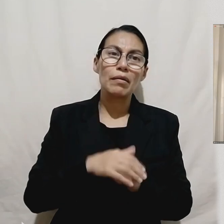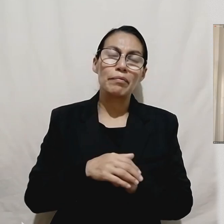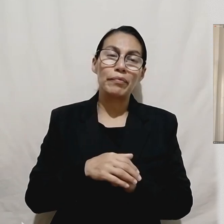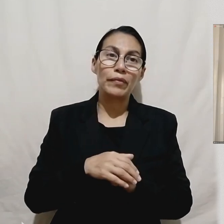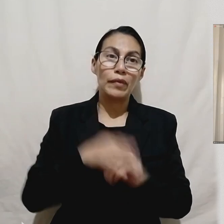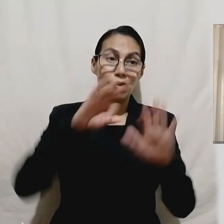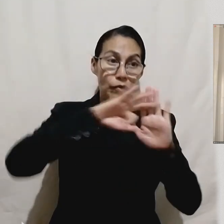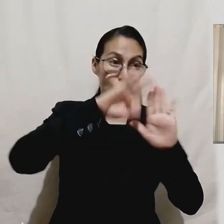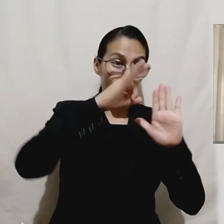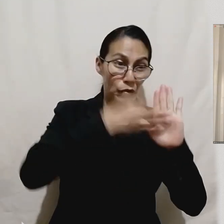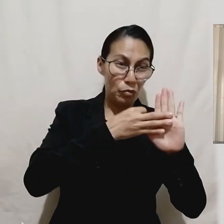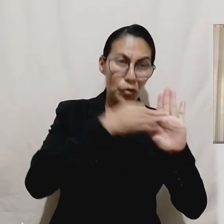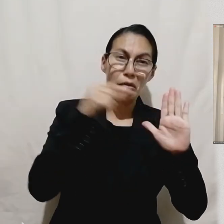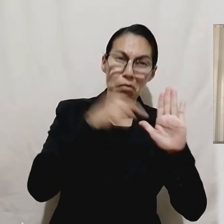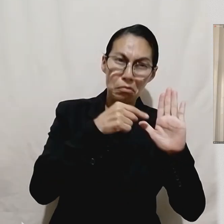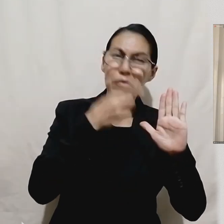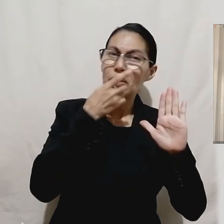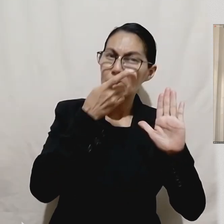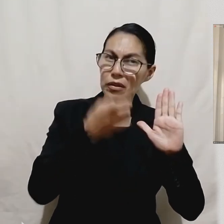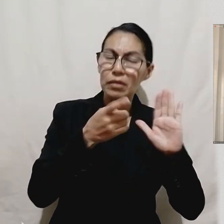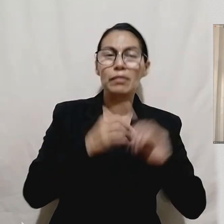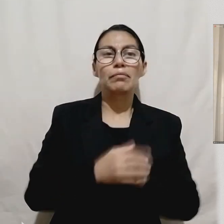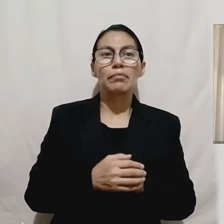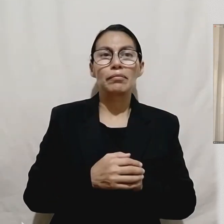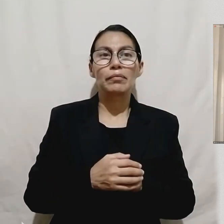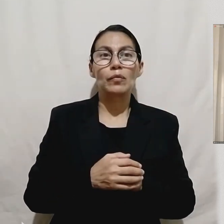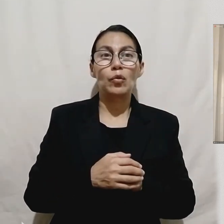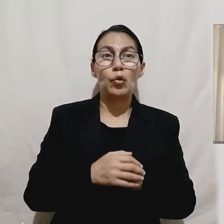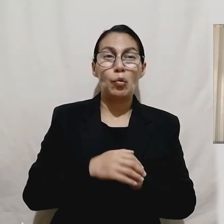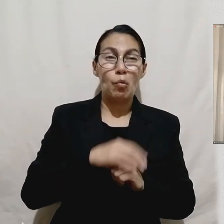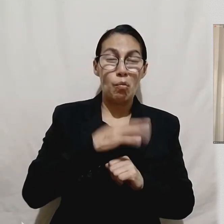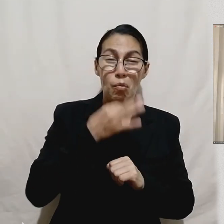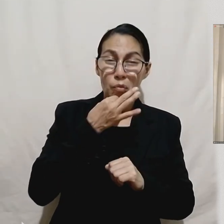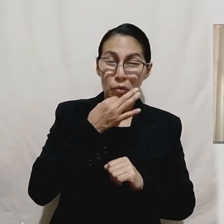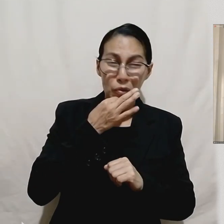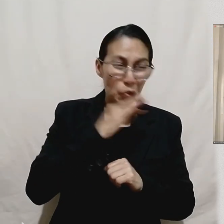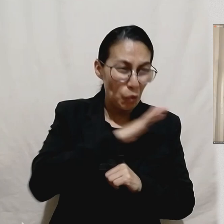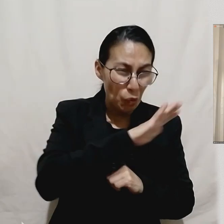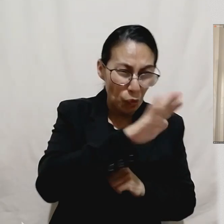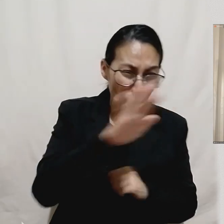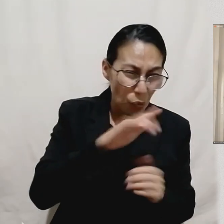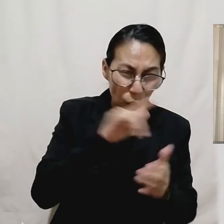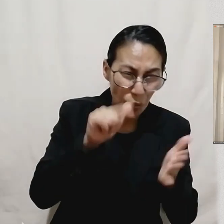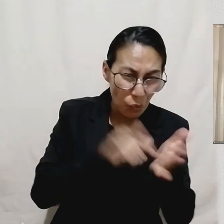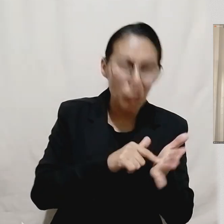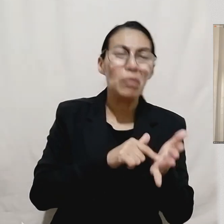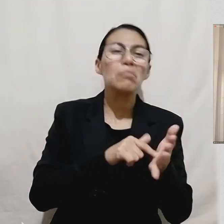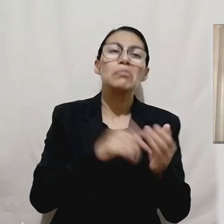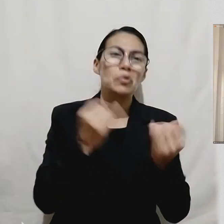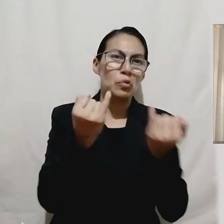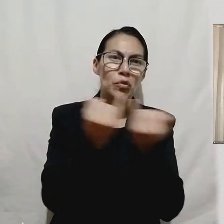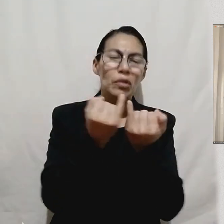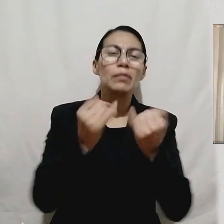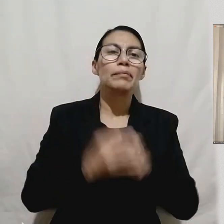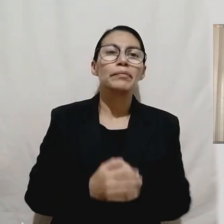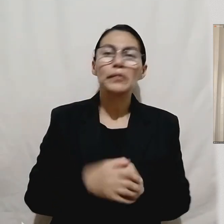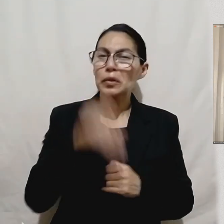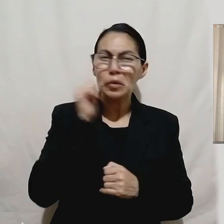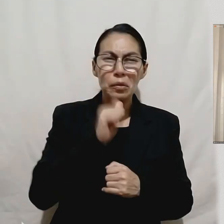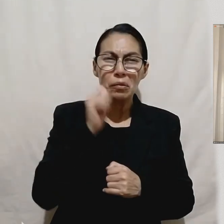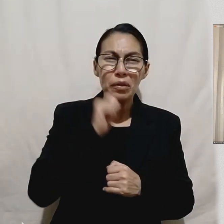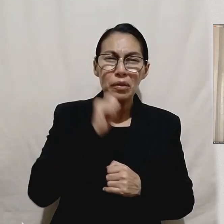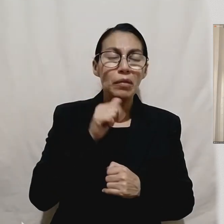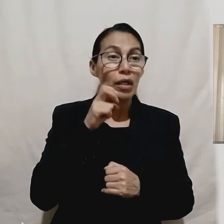todo momento como lo menciona Deuteronomio todo momento y todo lugar allí